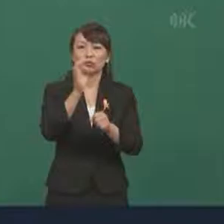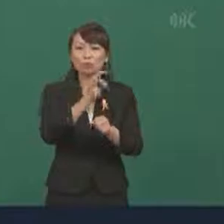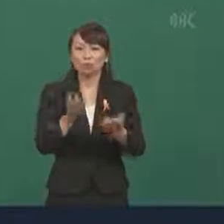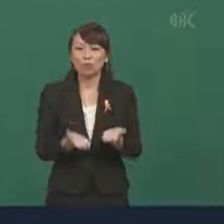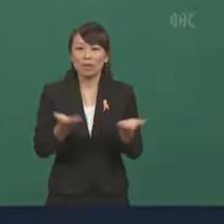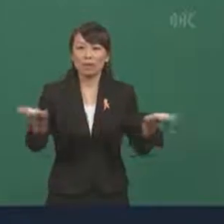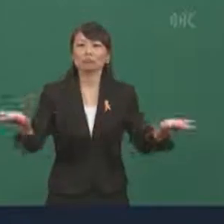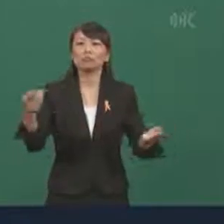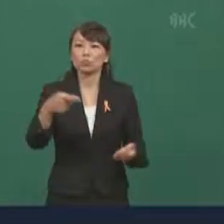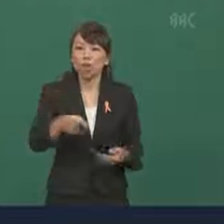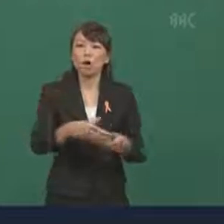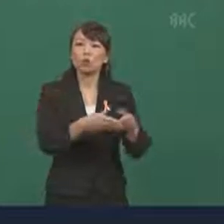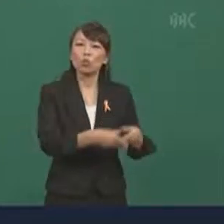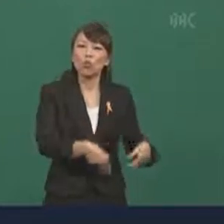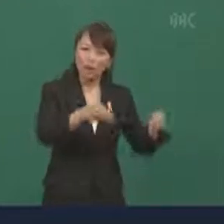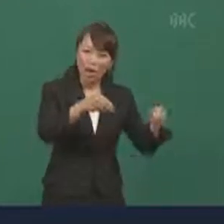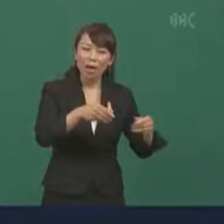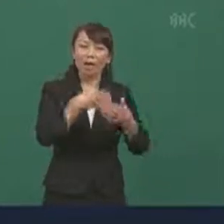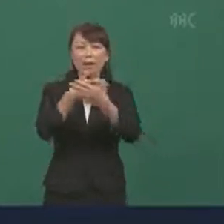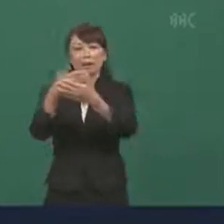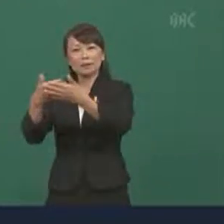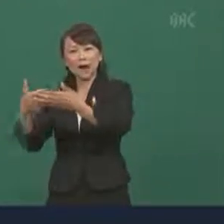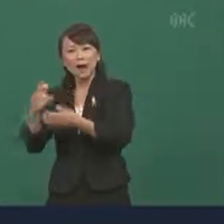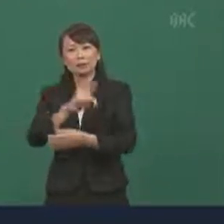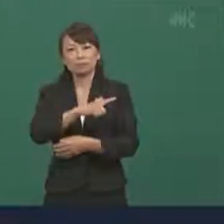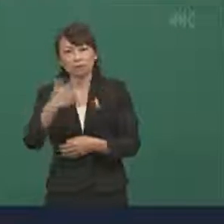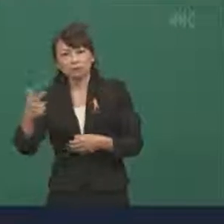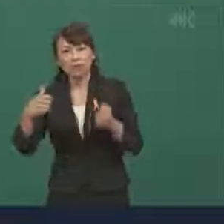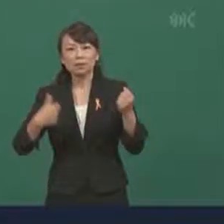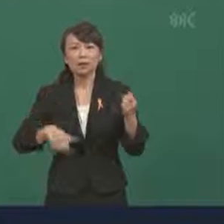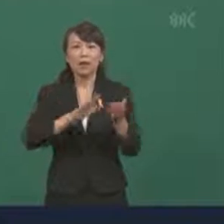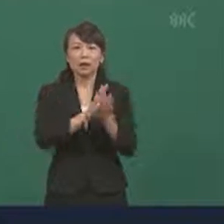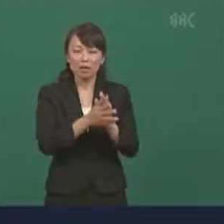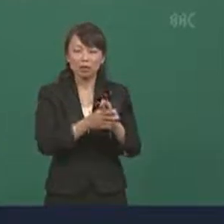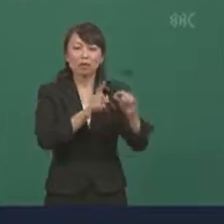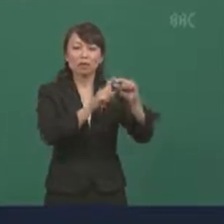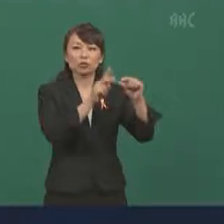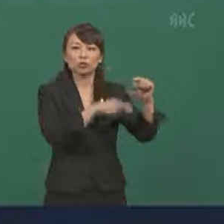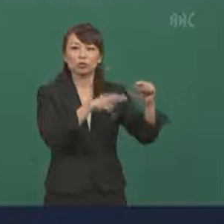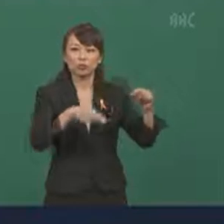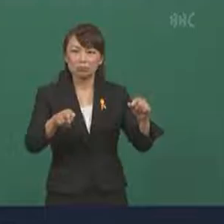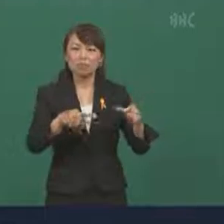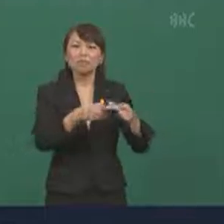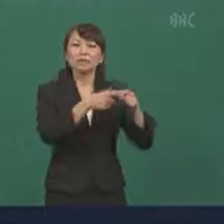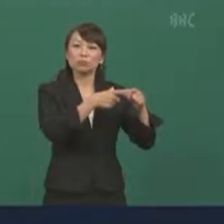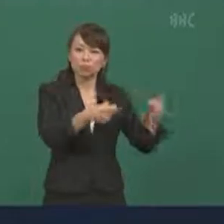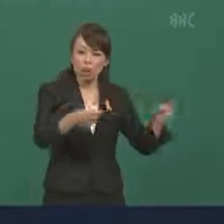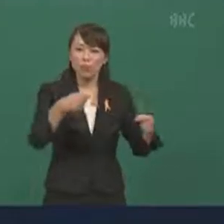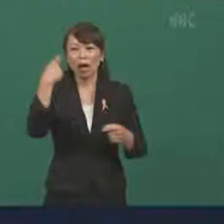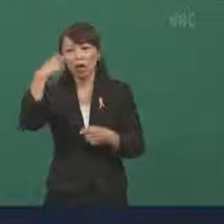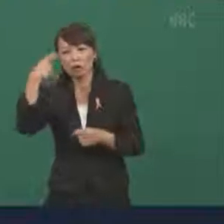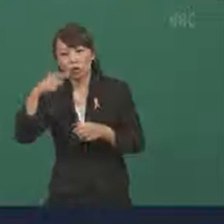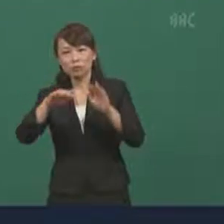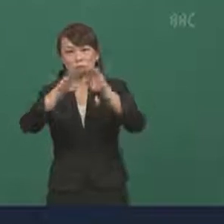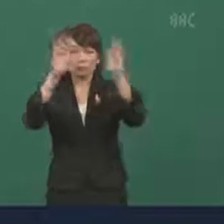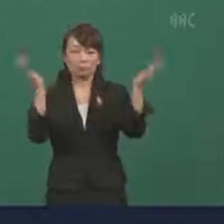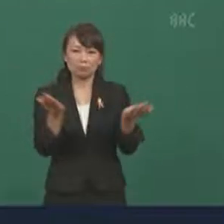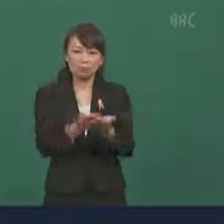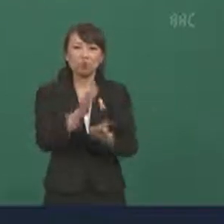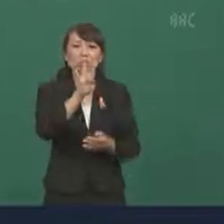今開かれている作品展には、焼き物や絵画など滋賀県を中心に国内